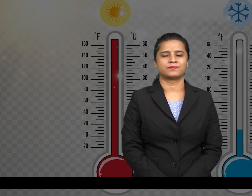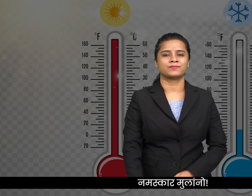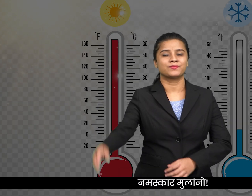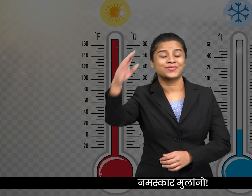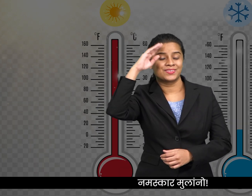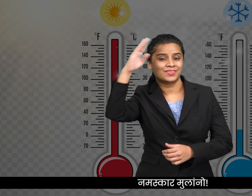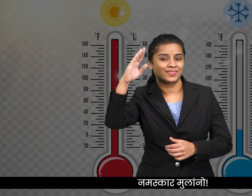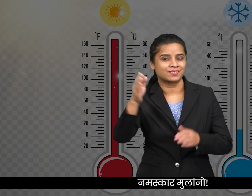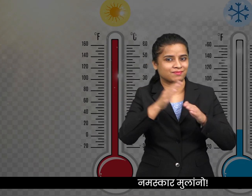नमस्कार मुलांनो.